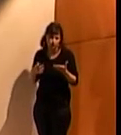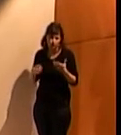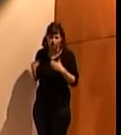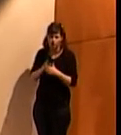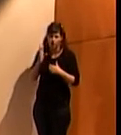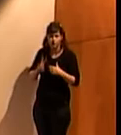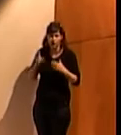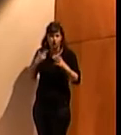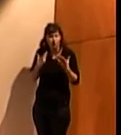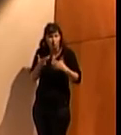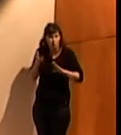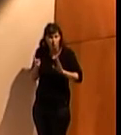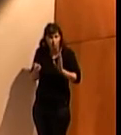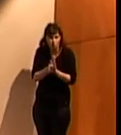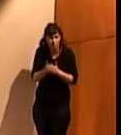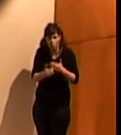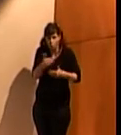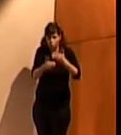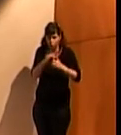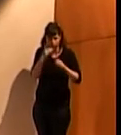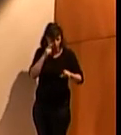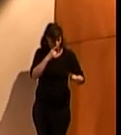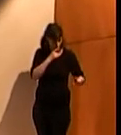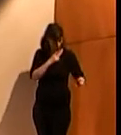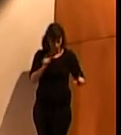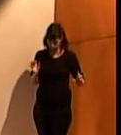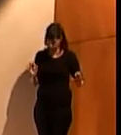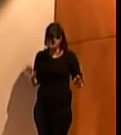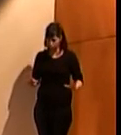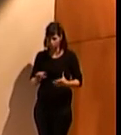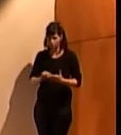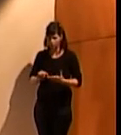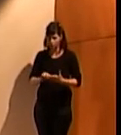au moment où on l'a réalisé, on s'est aperçu que finalement, on retrouvait un petit peu